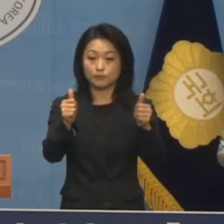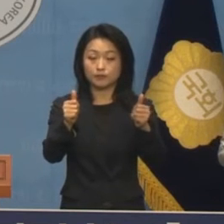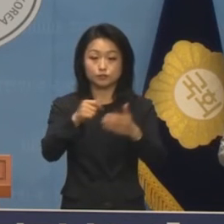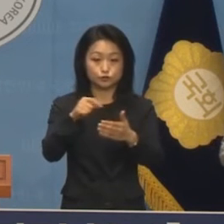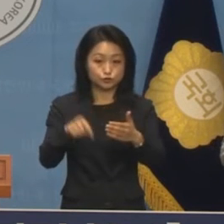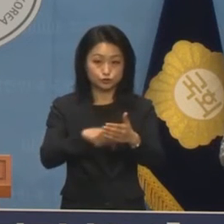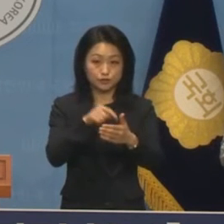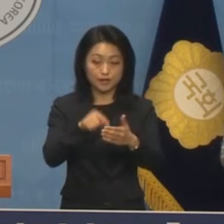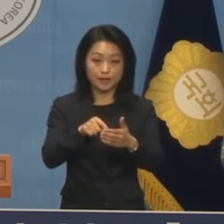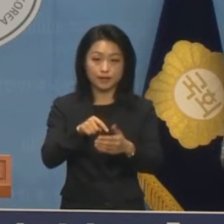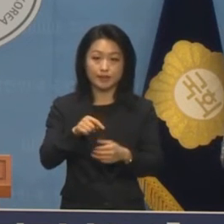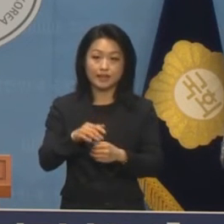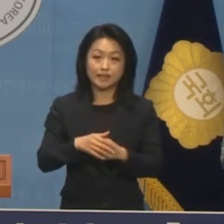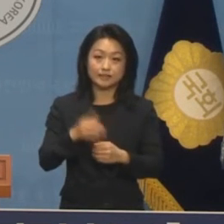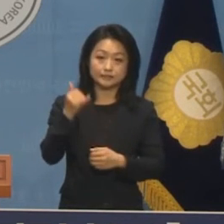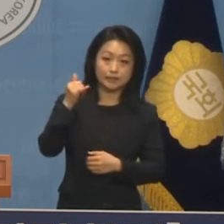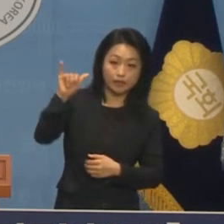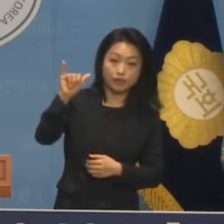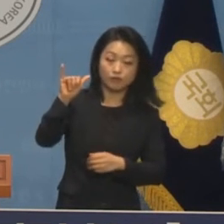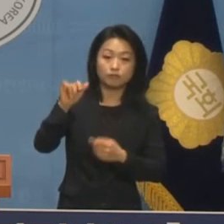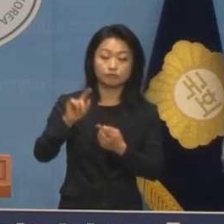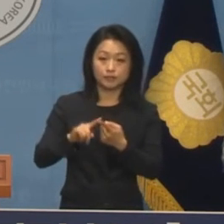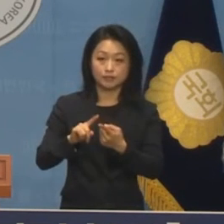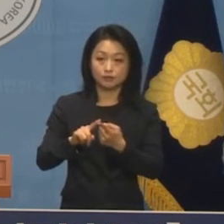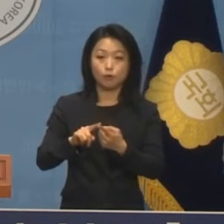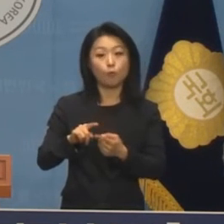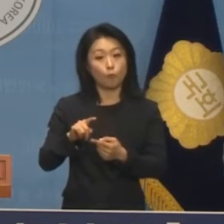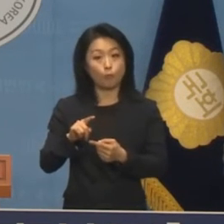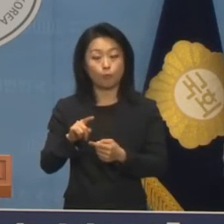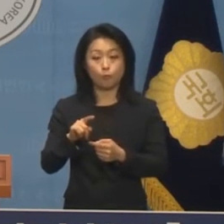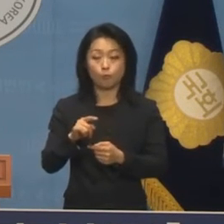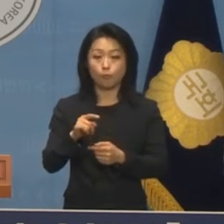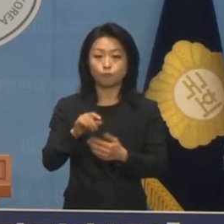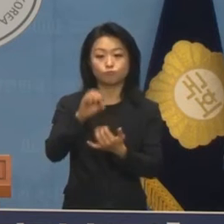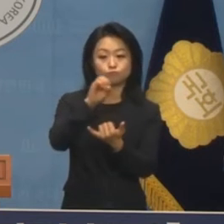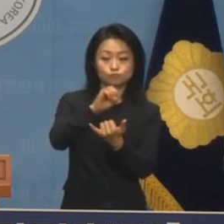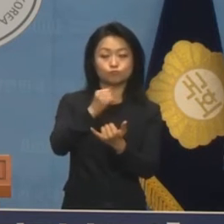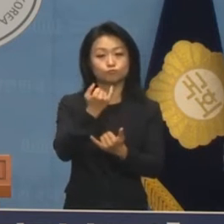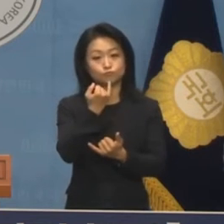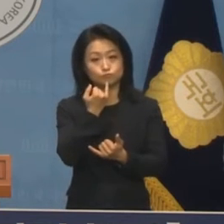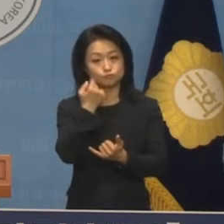젠더 이데올로기를 지지하는 그런 분들이 있어서 이 부분에 있어서는